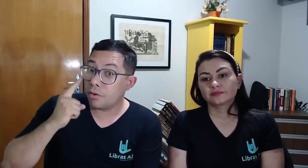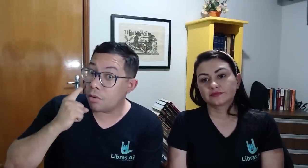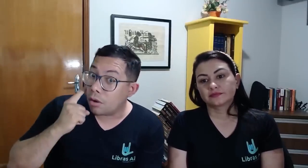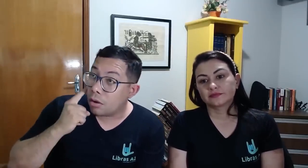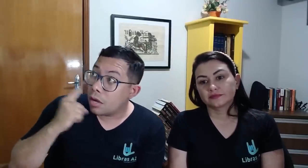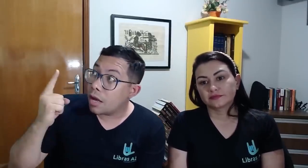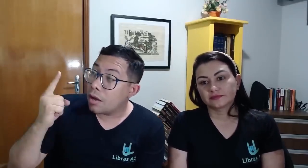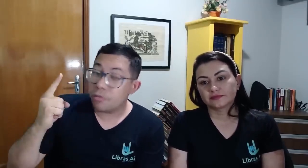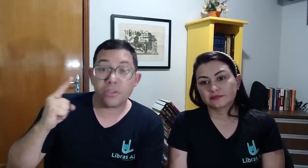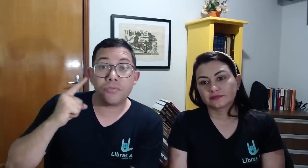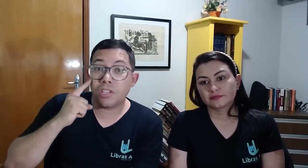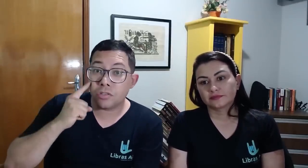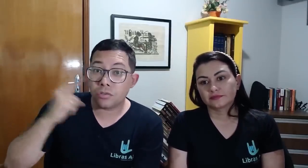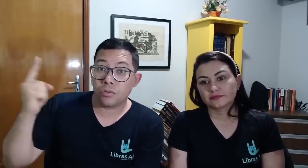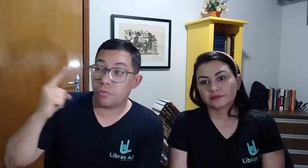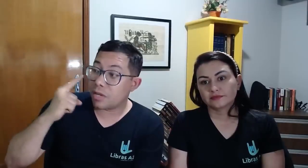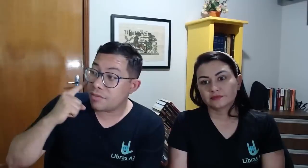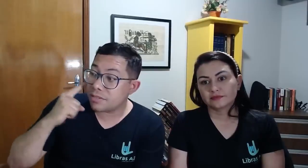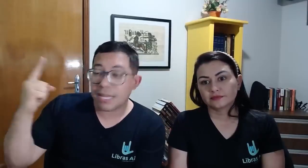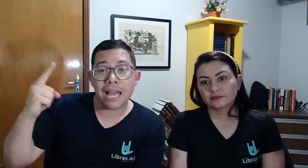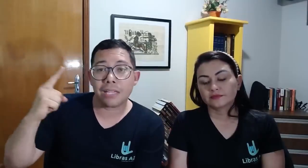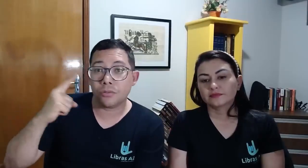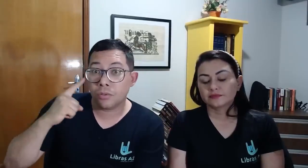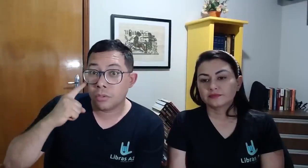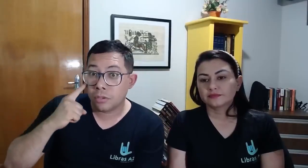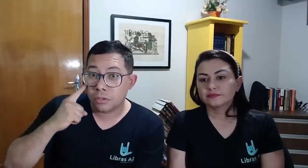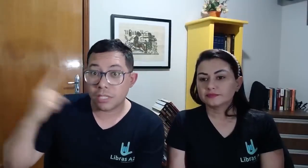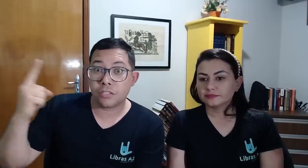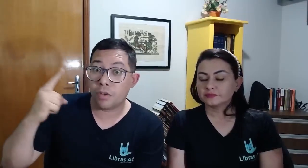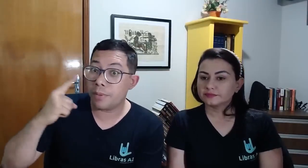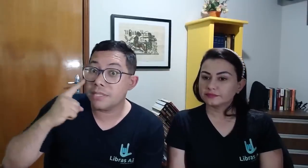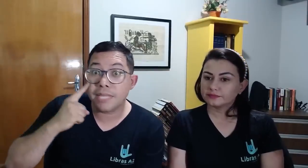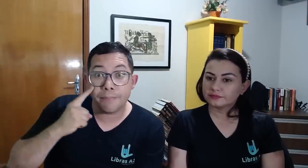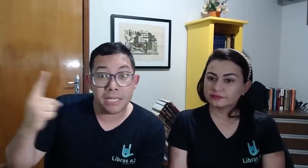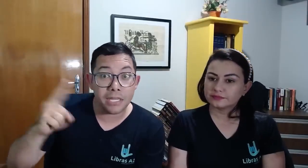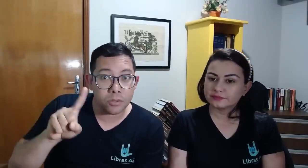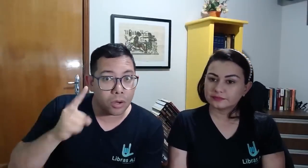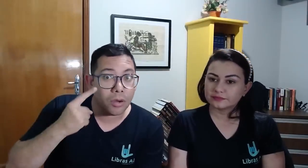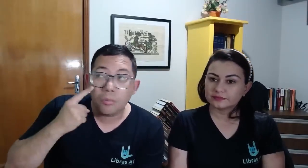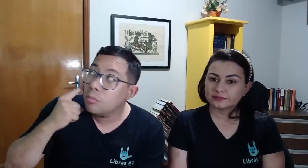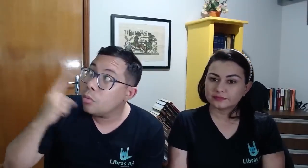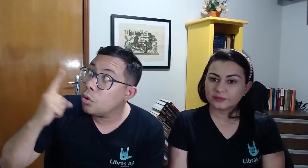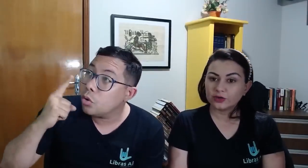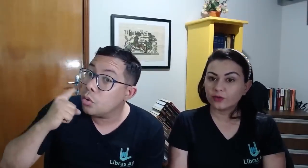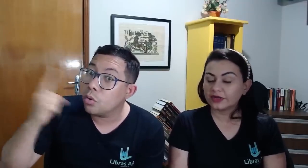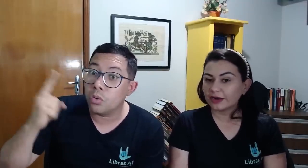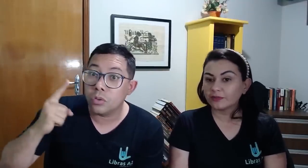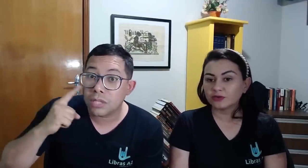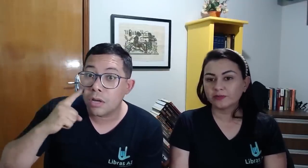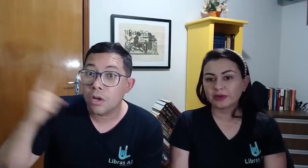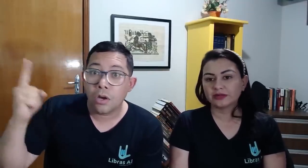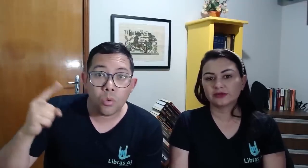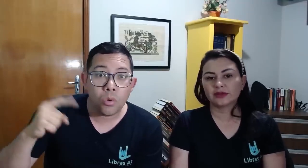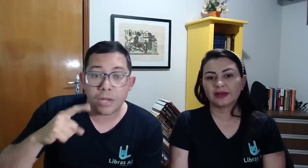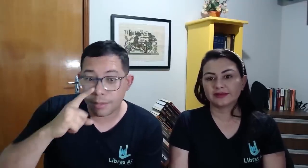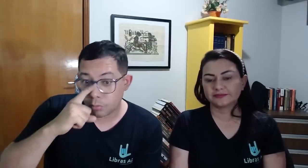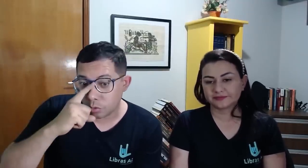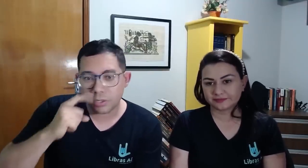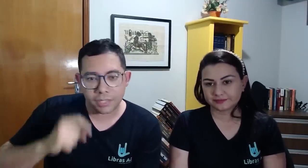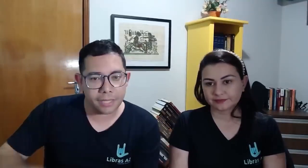ó. Foi visto, foi avistado, certo? Foi percebido, ó. E o Olhou, olhar muda tá? o plano O também. olhar mudou, é isso